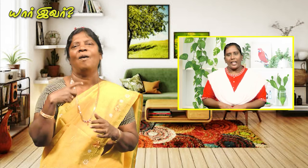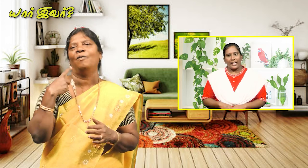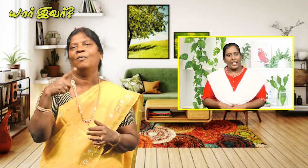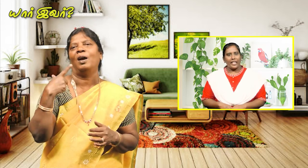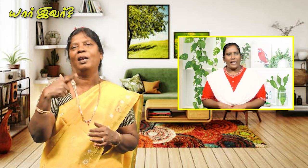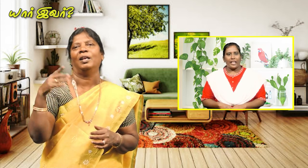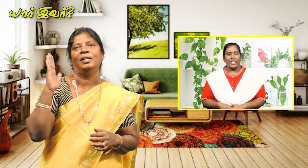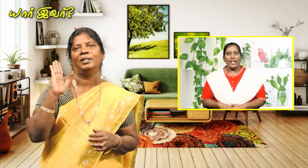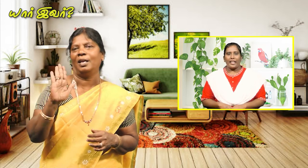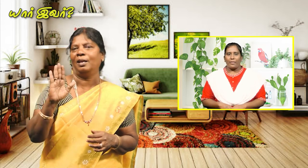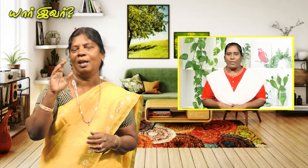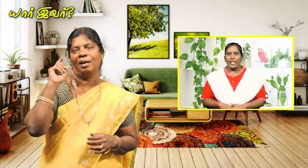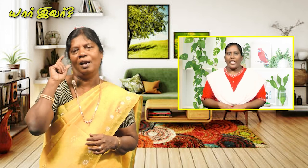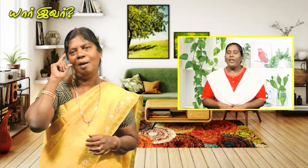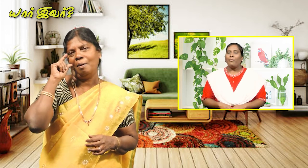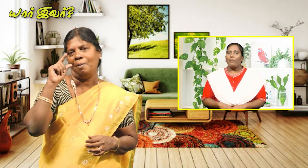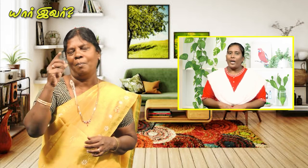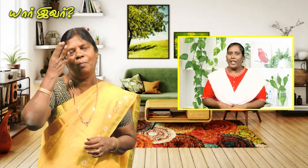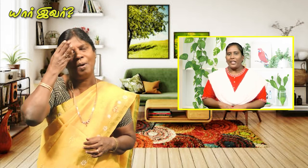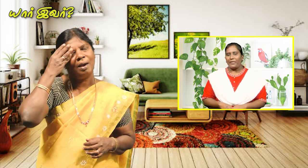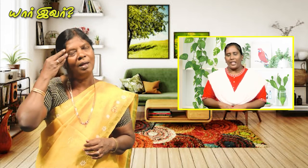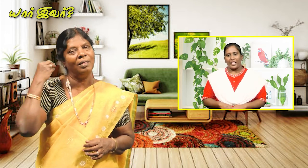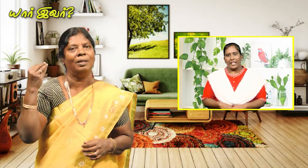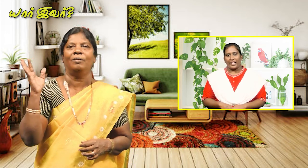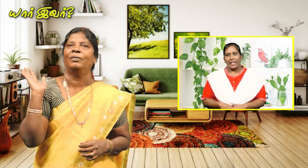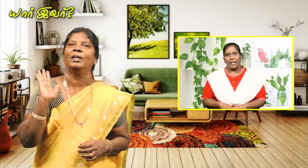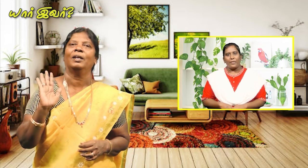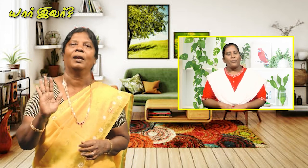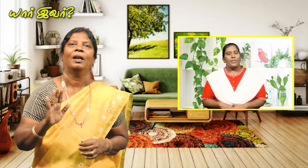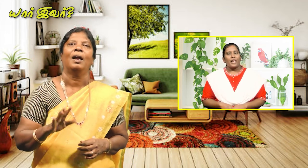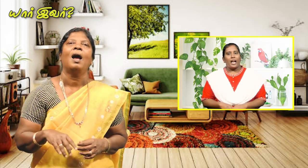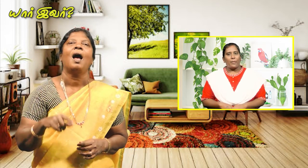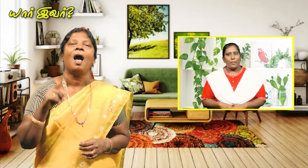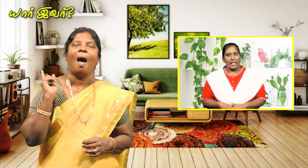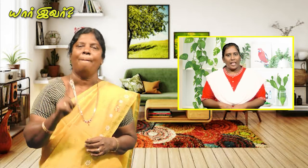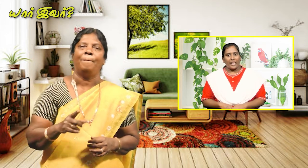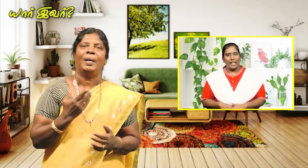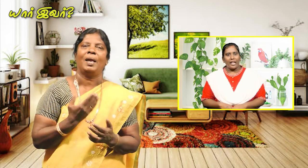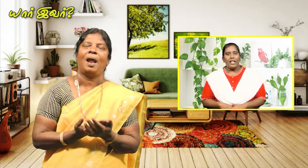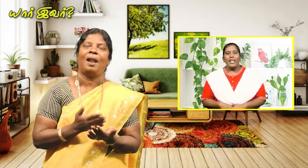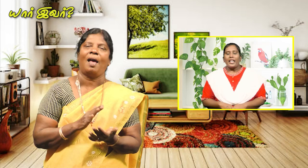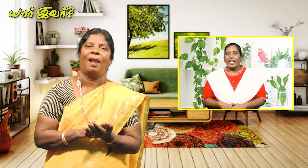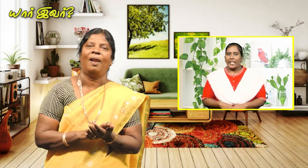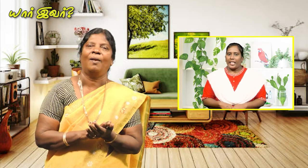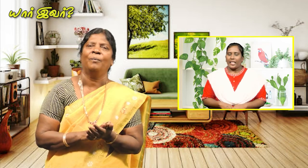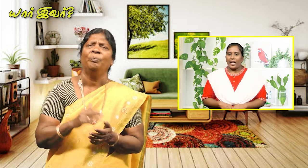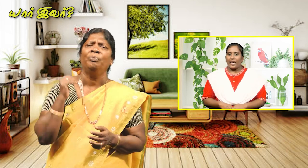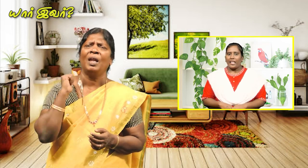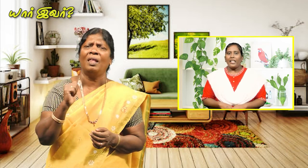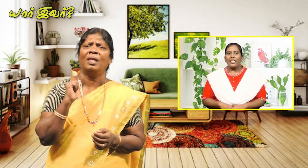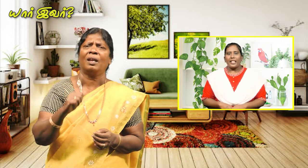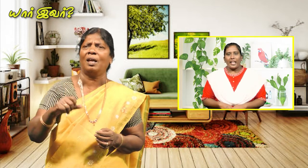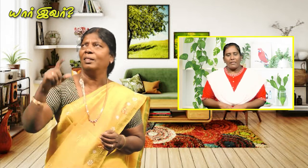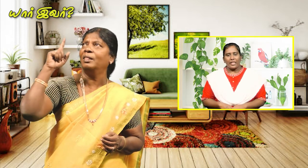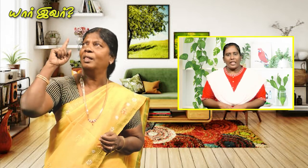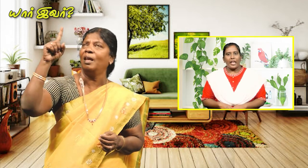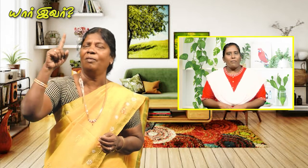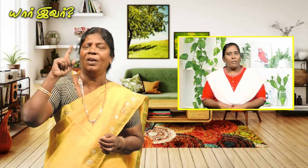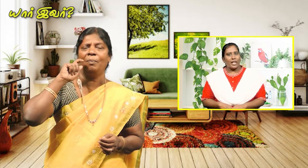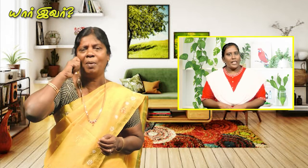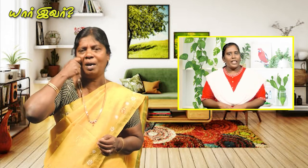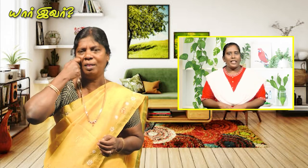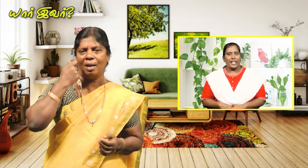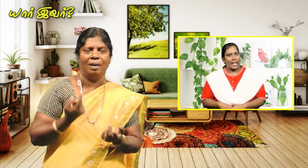நன்றாகவே இருக்கின்றார்கள் என்பதை மறந்து விடுகின்றார்கள். அப்படியானால் எதற்காக